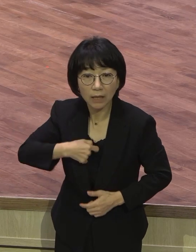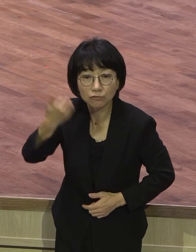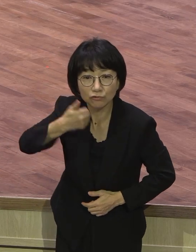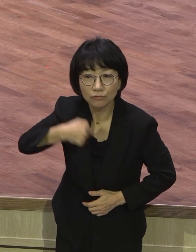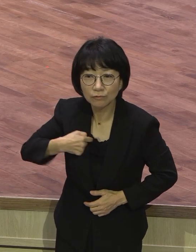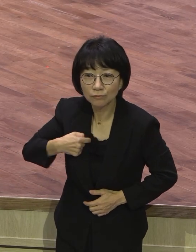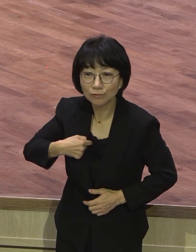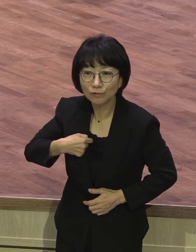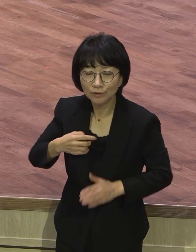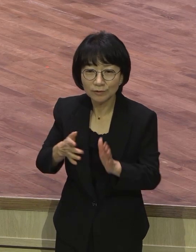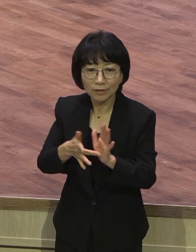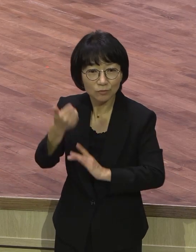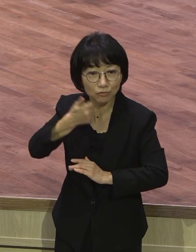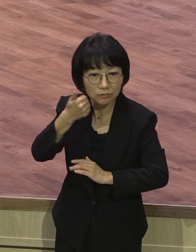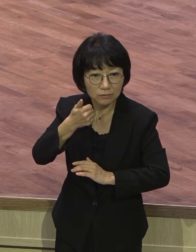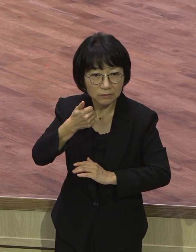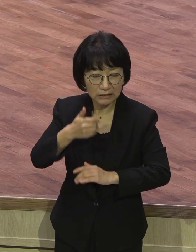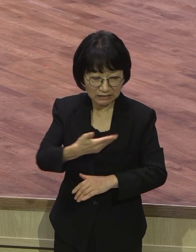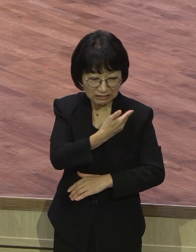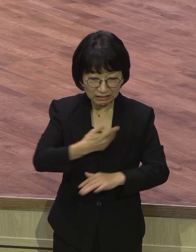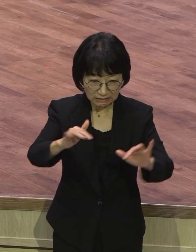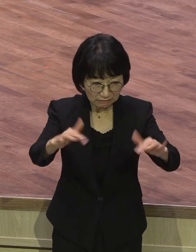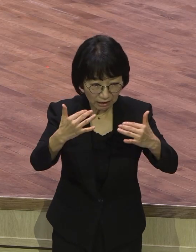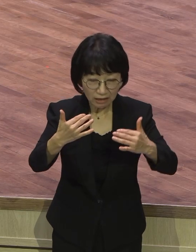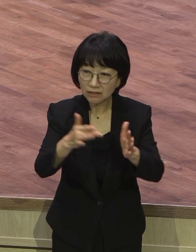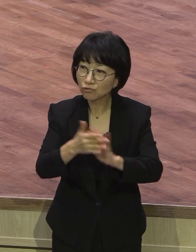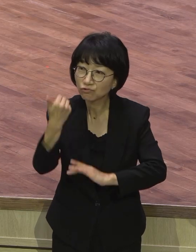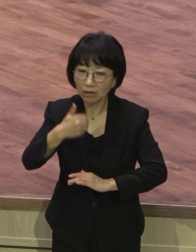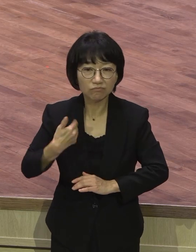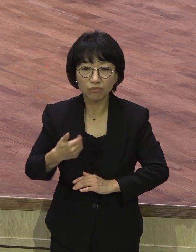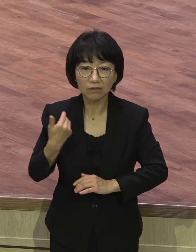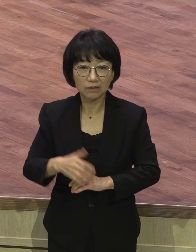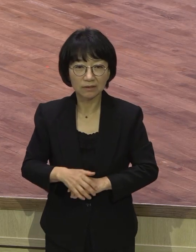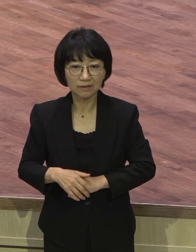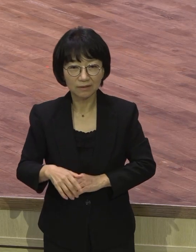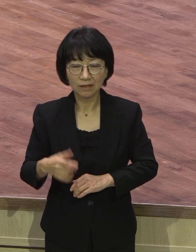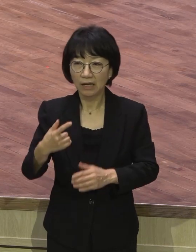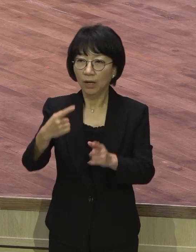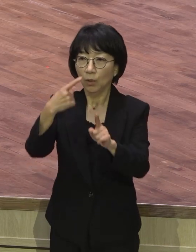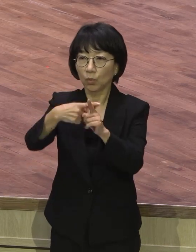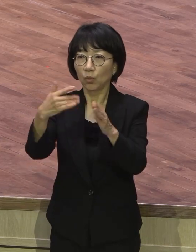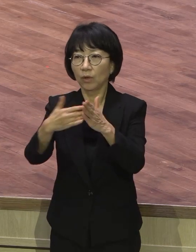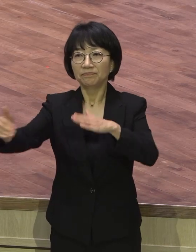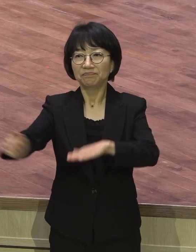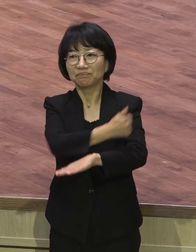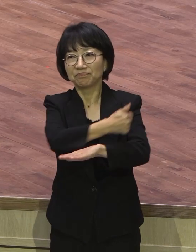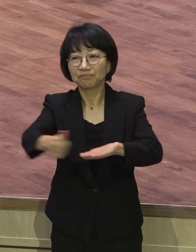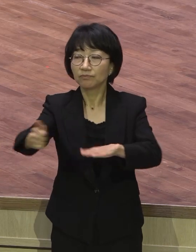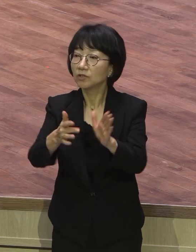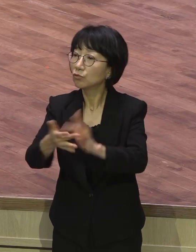모르는 거예요 예수를 교회 다니면서도 예수가 누군지 몰라